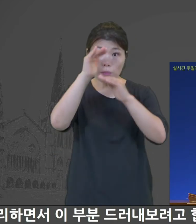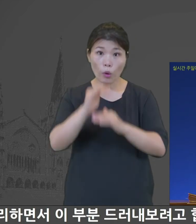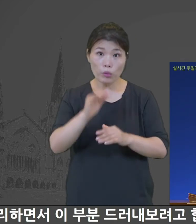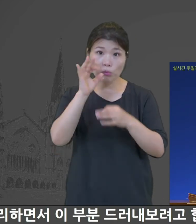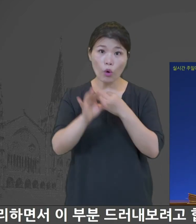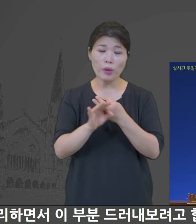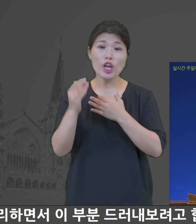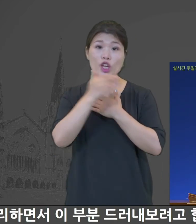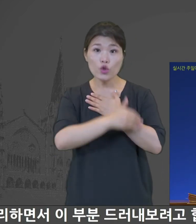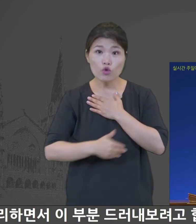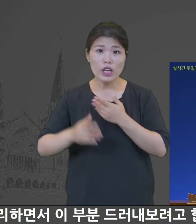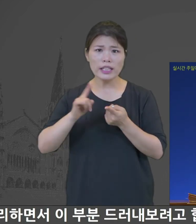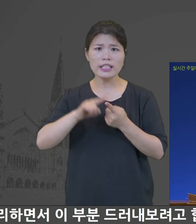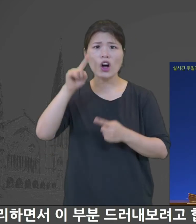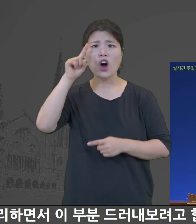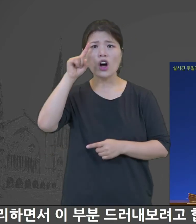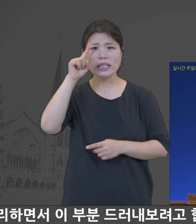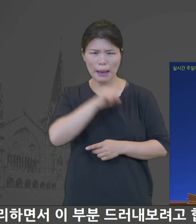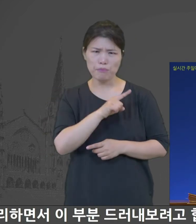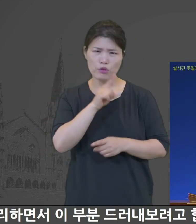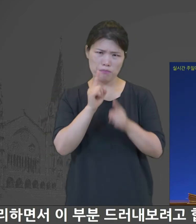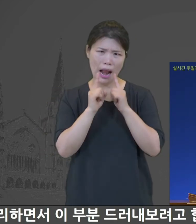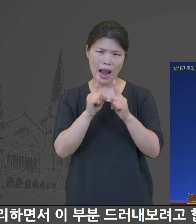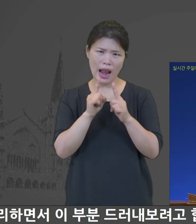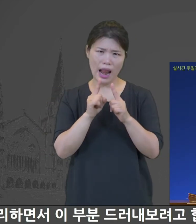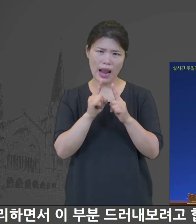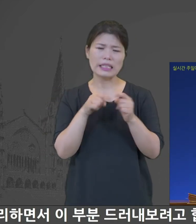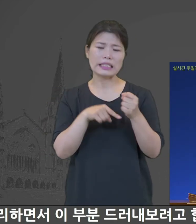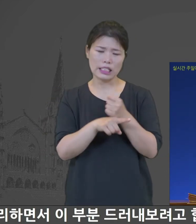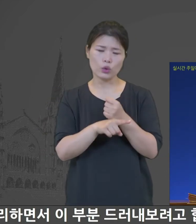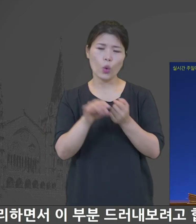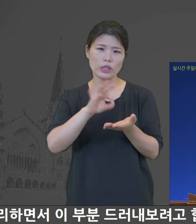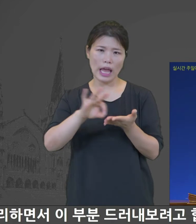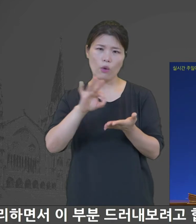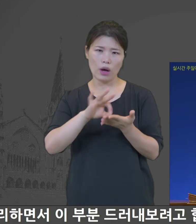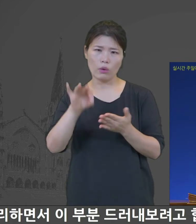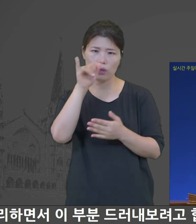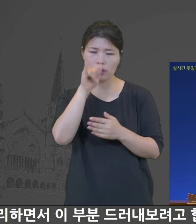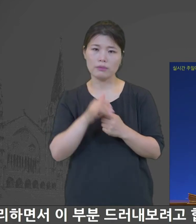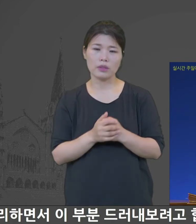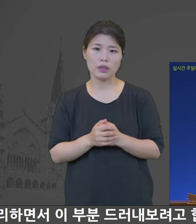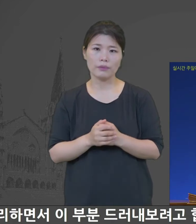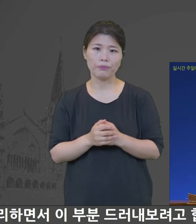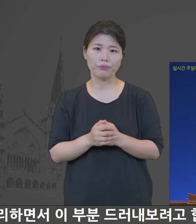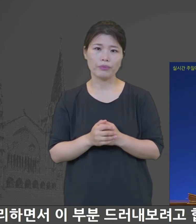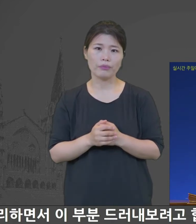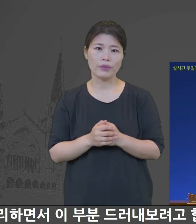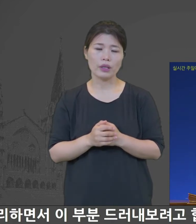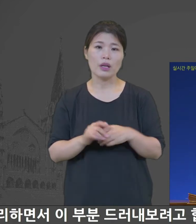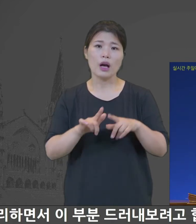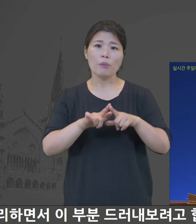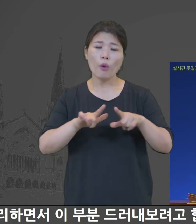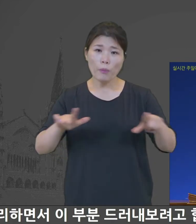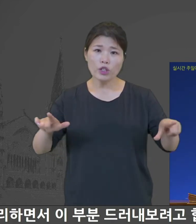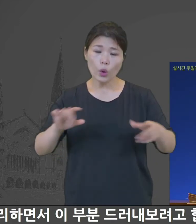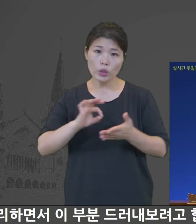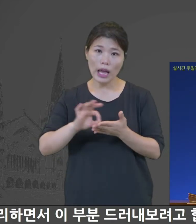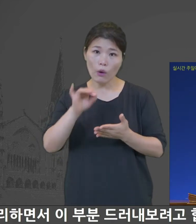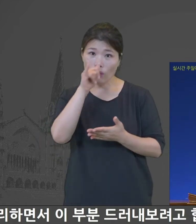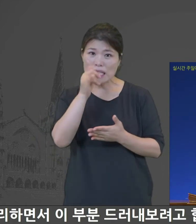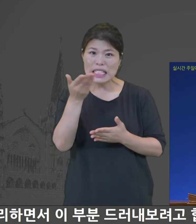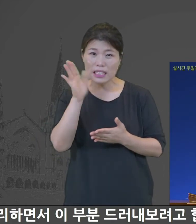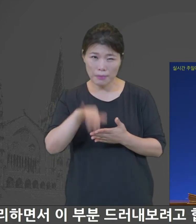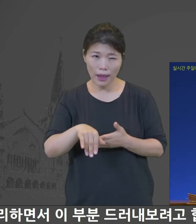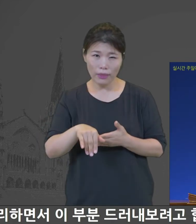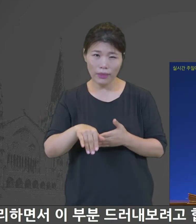말이 나올 때 다 안 좋은 거라고만 보면 안 돼요. 그러니까 보통 보편적인 걸 수도 있습니다. 근데 여기 이 자리에서는